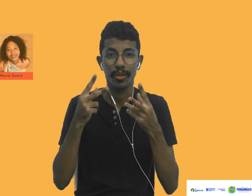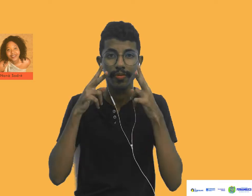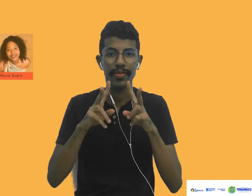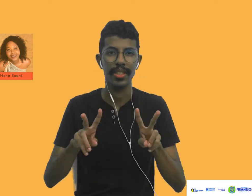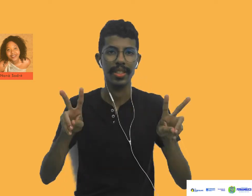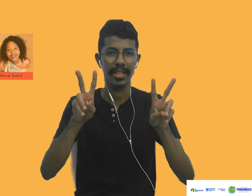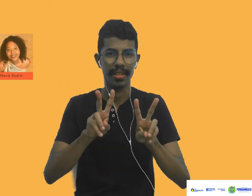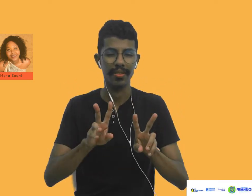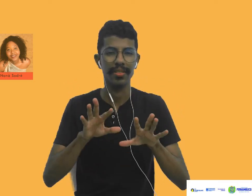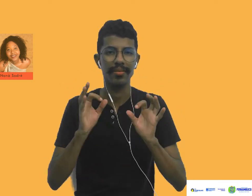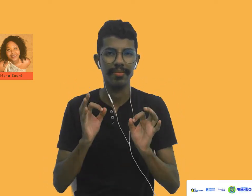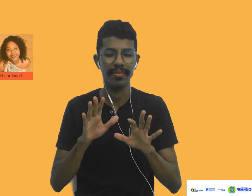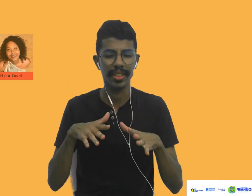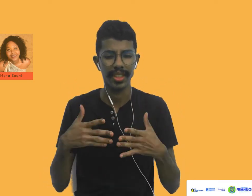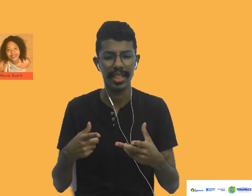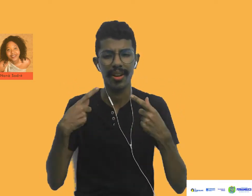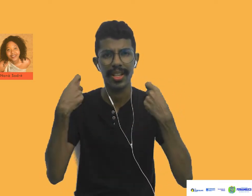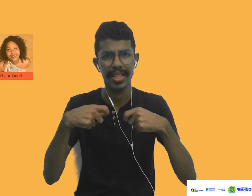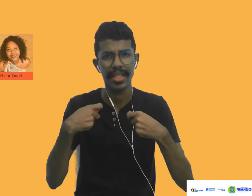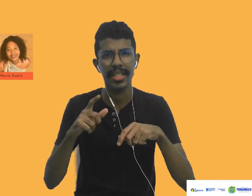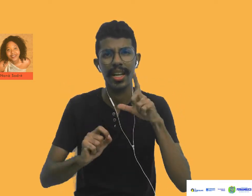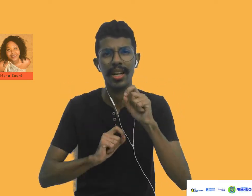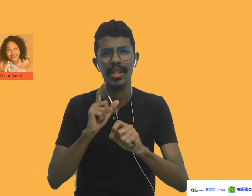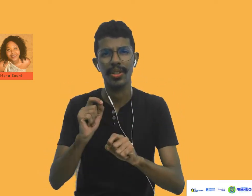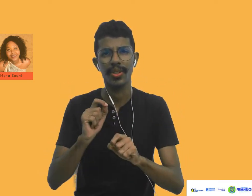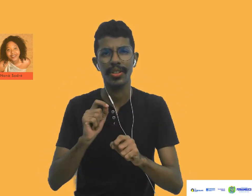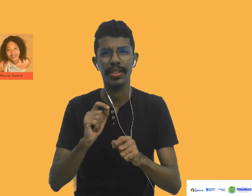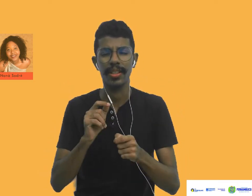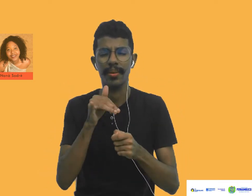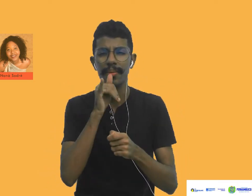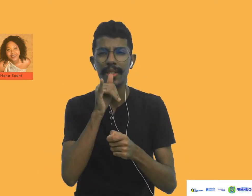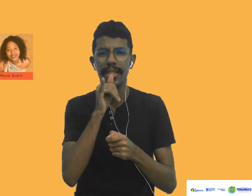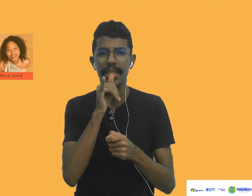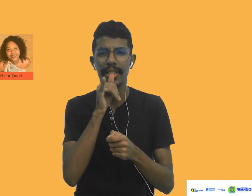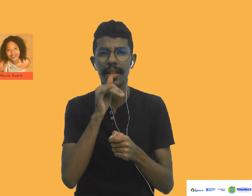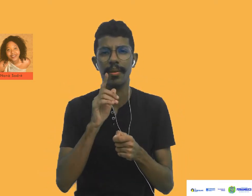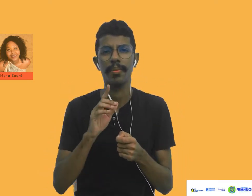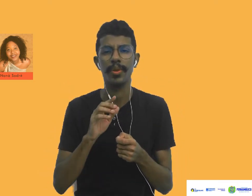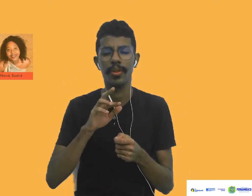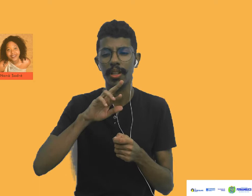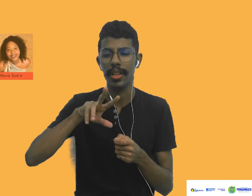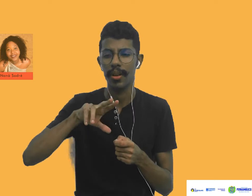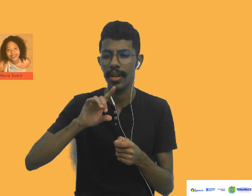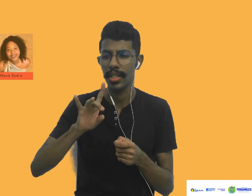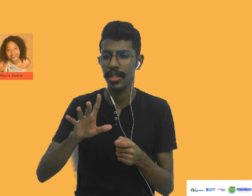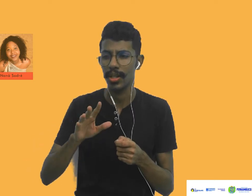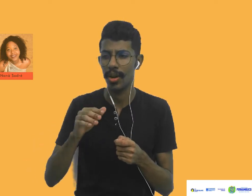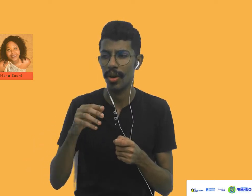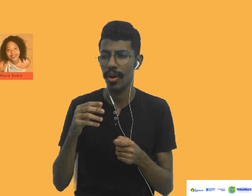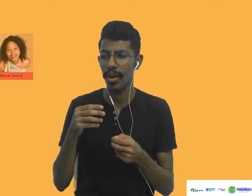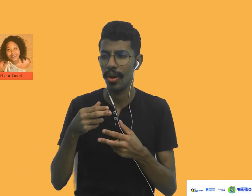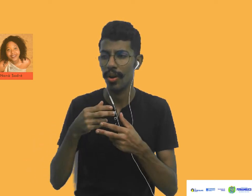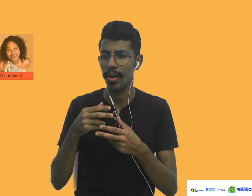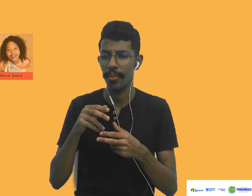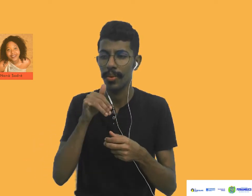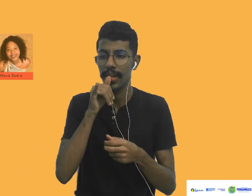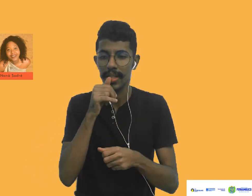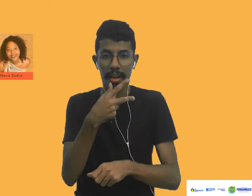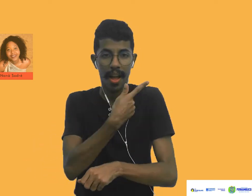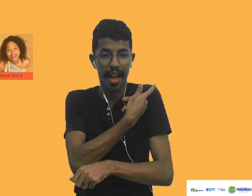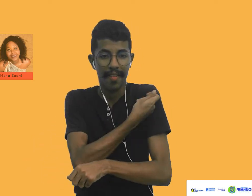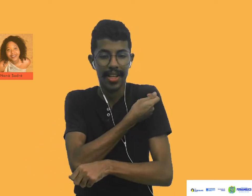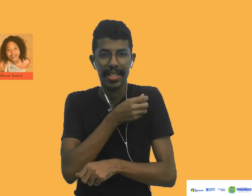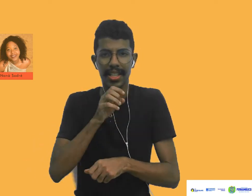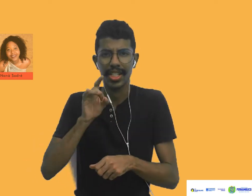né? Então, é necessário que essa ajuda venha e ela não seja apenas emergencial, que ela